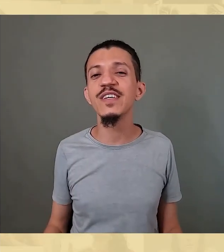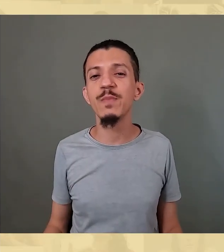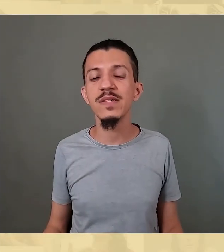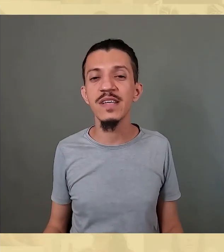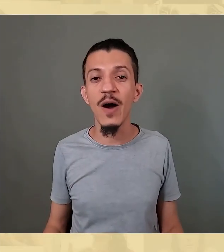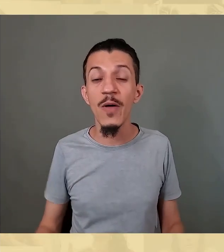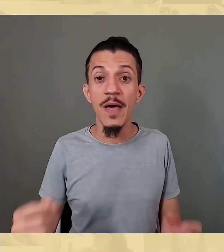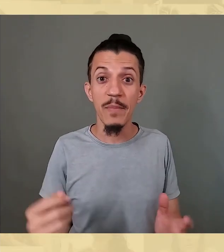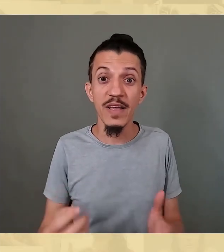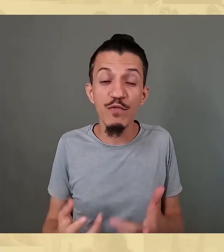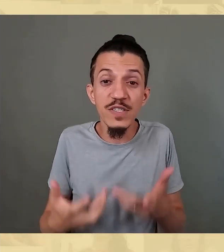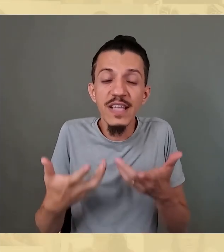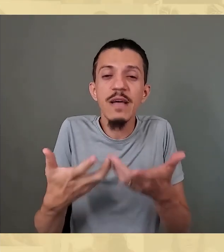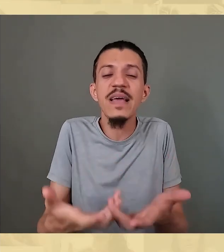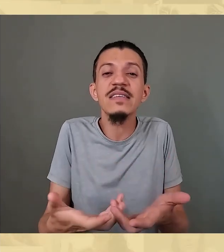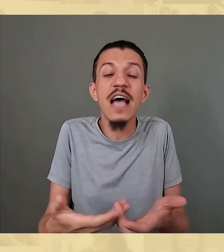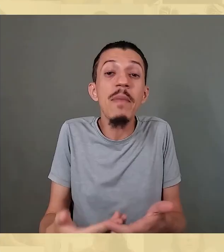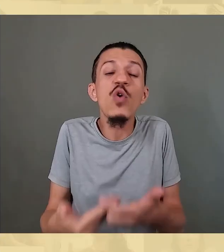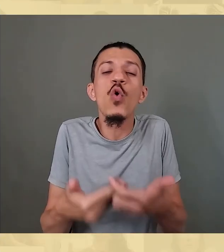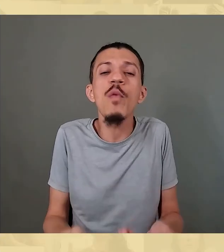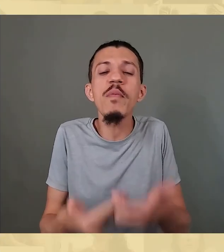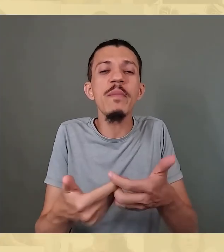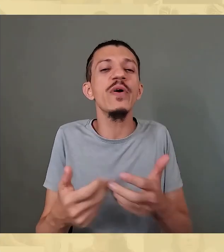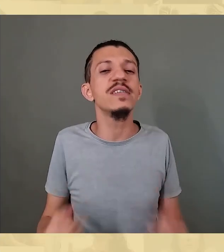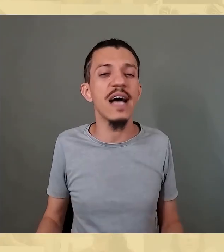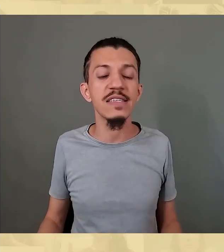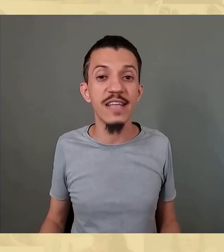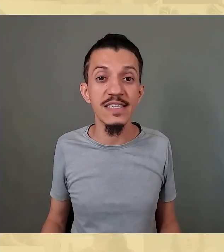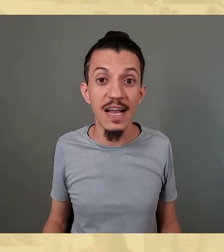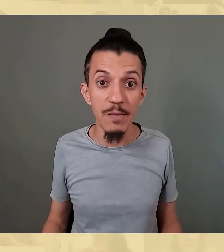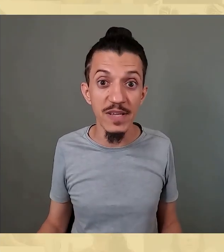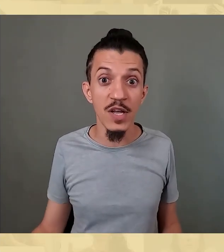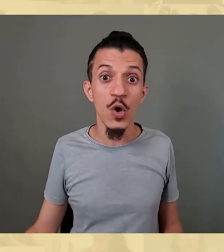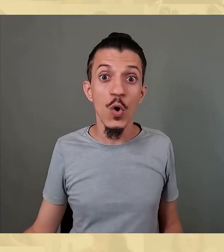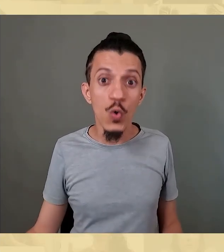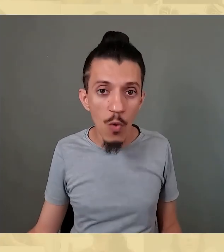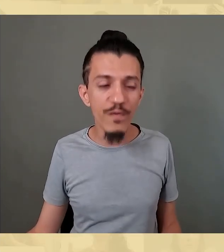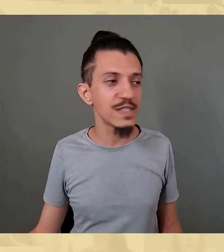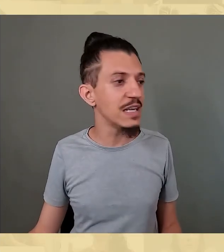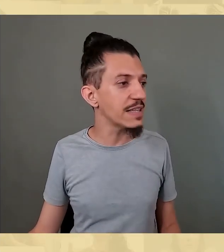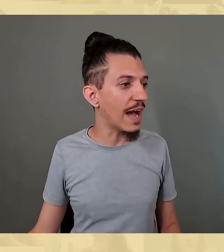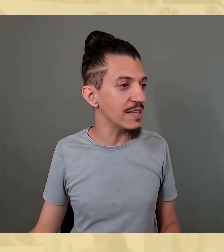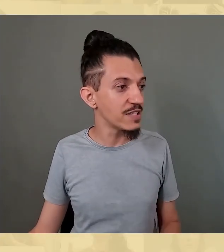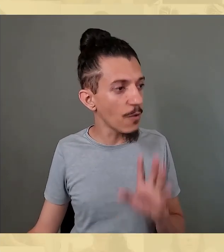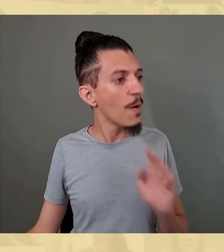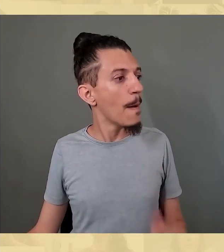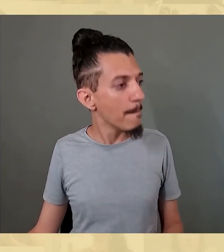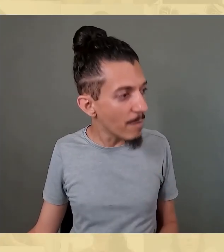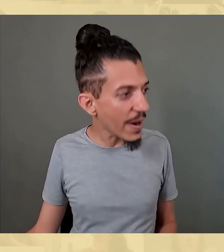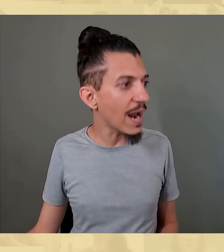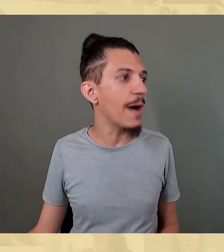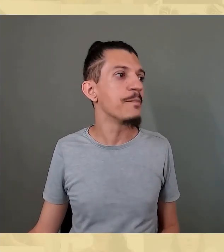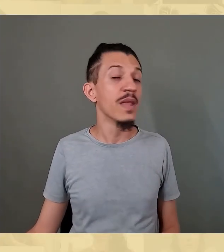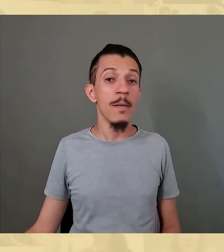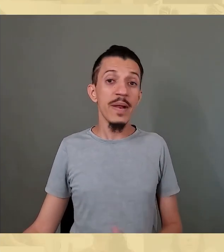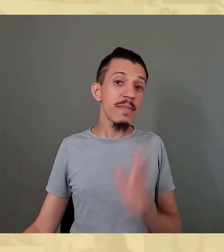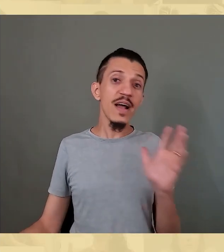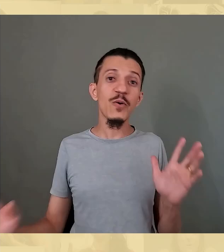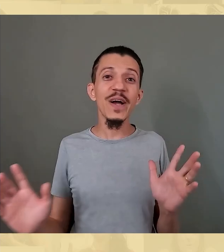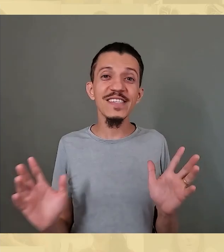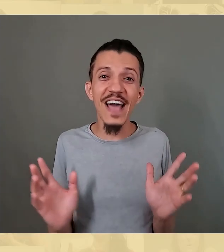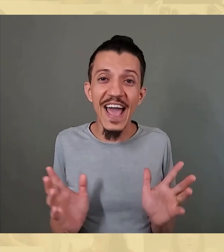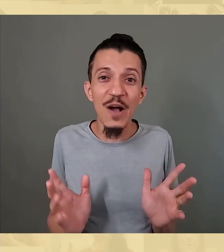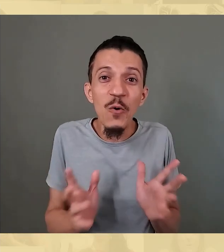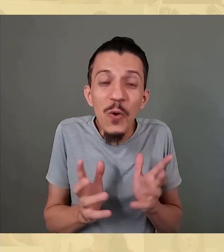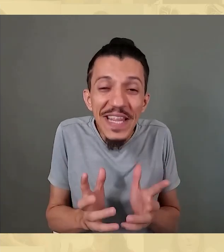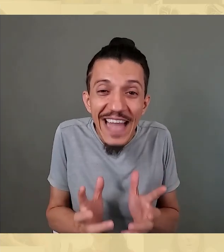aqui especial, para que você também saiba como memorizar sinais da Libras com facilidade. Então, bora lá! Primeira